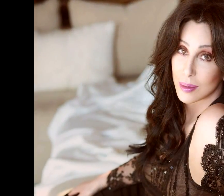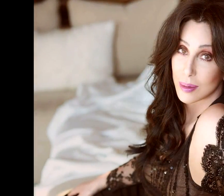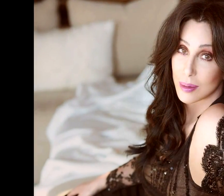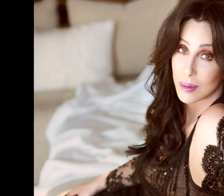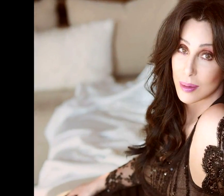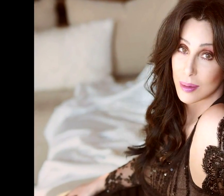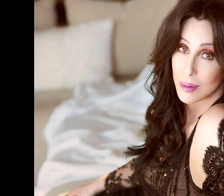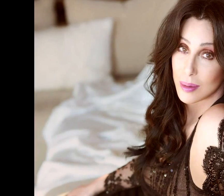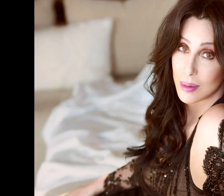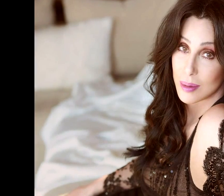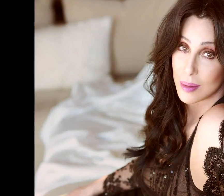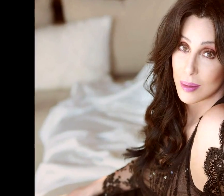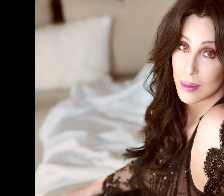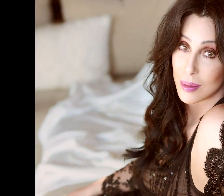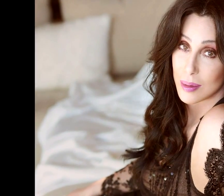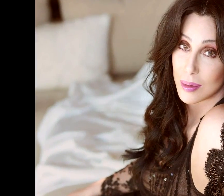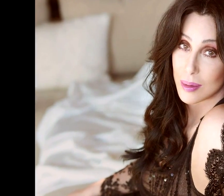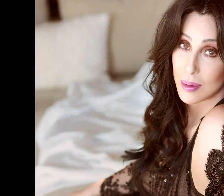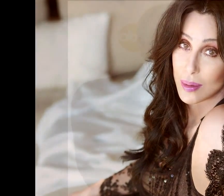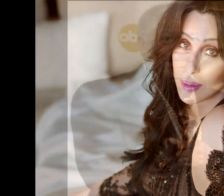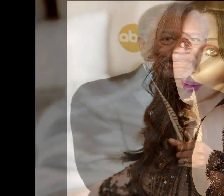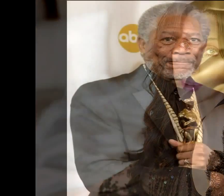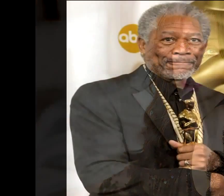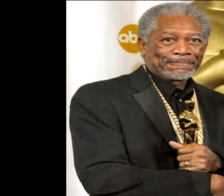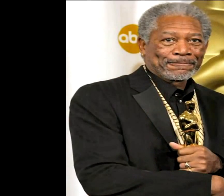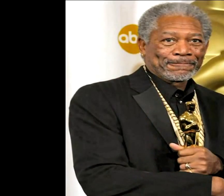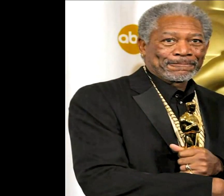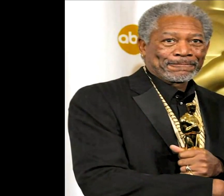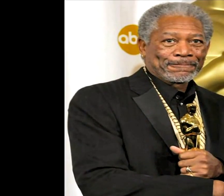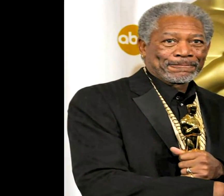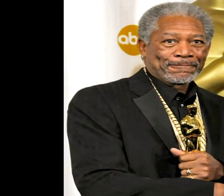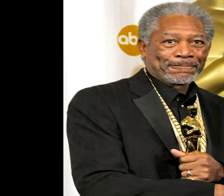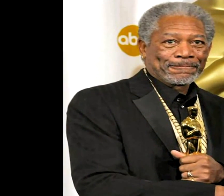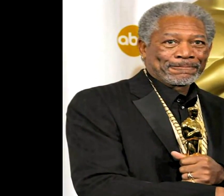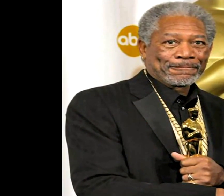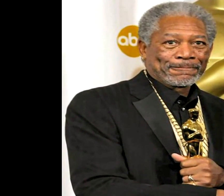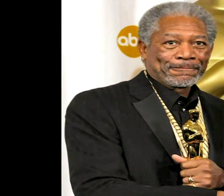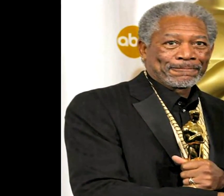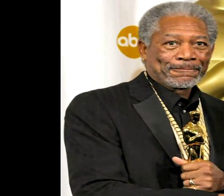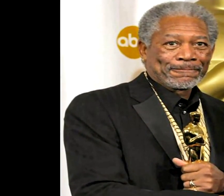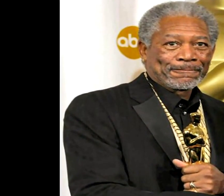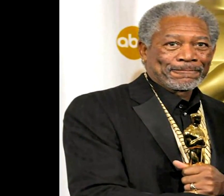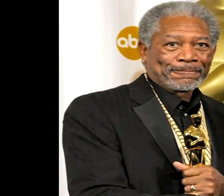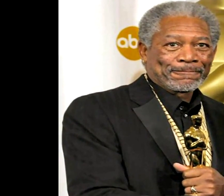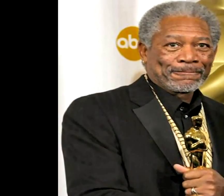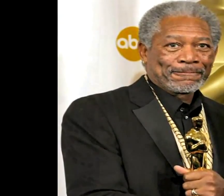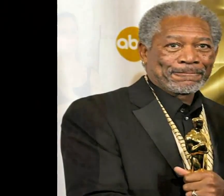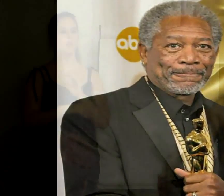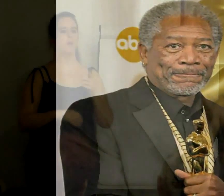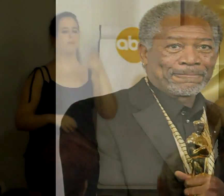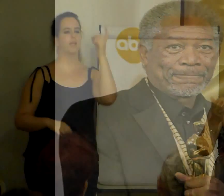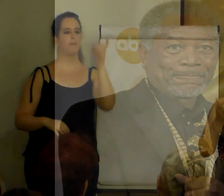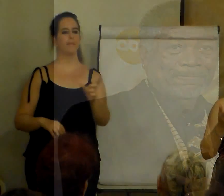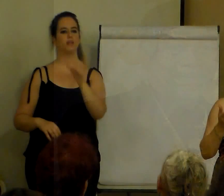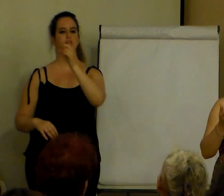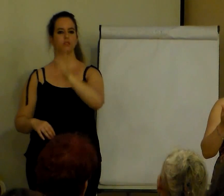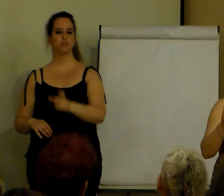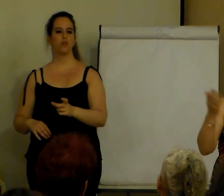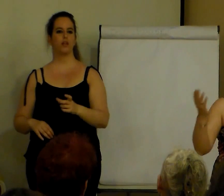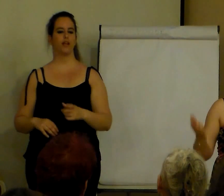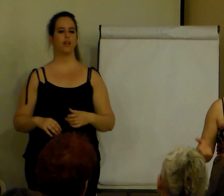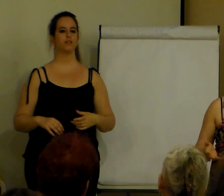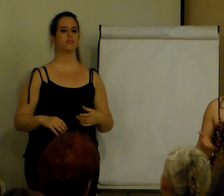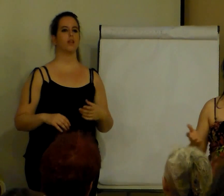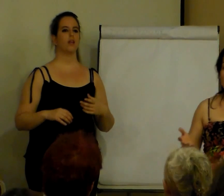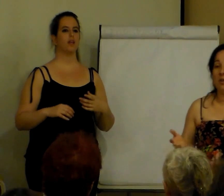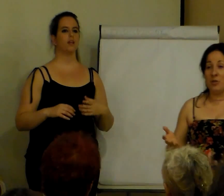que es el conocido actor. Y bueno, y esto también se los traigo para que los pacientes se incentiven y que vean que aún con